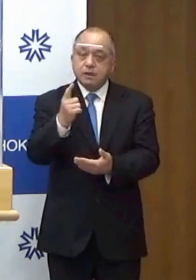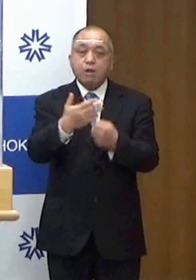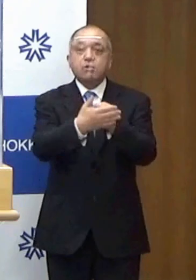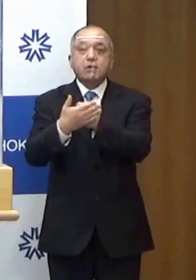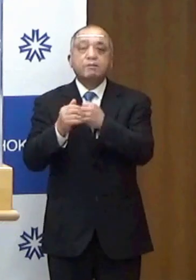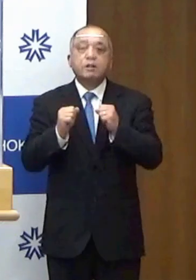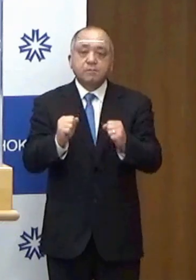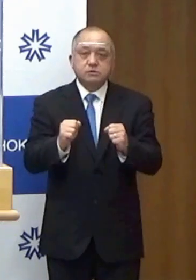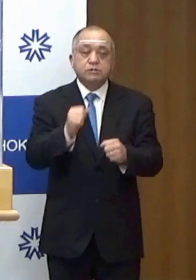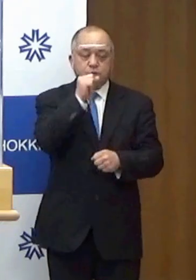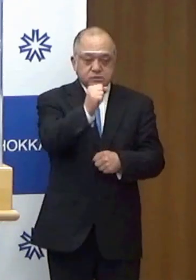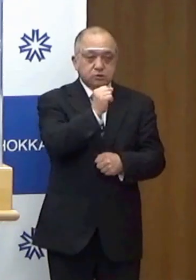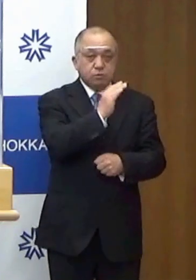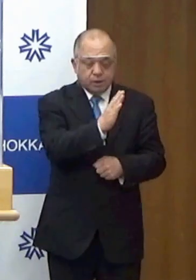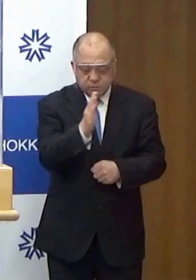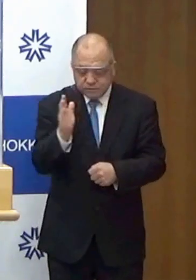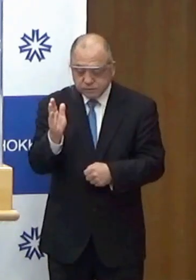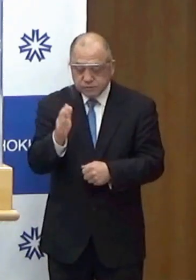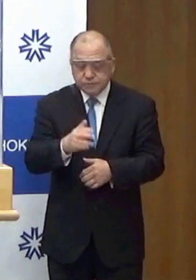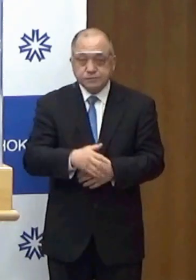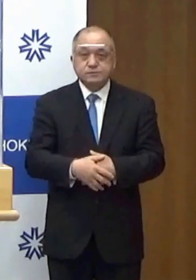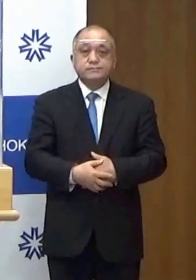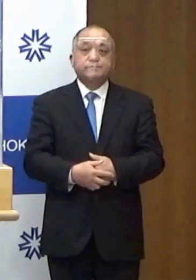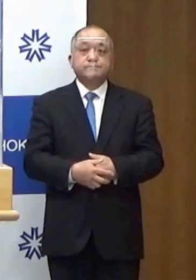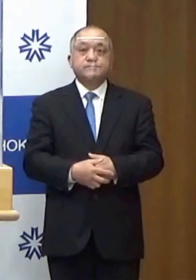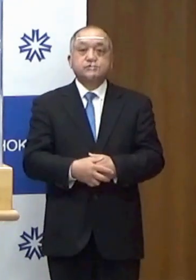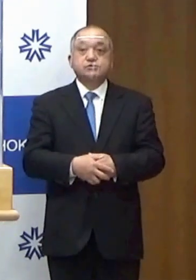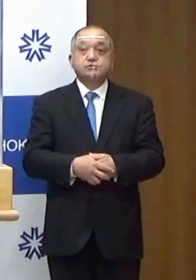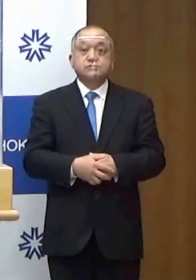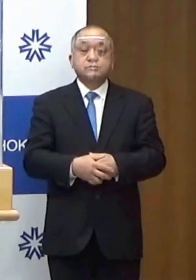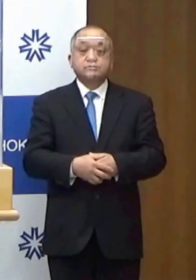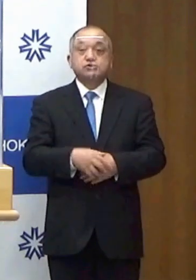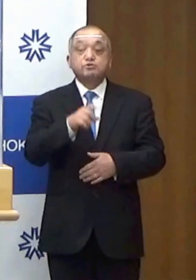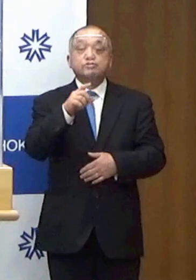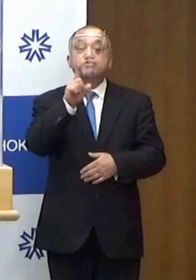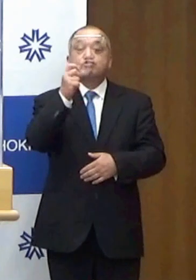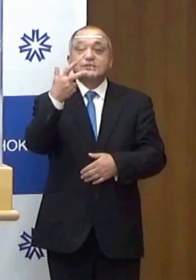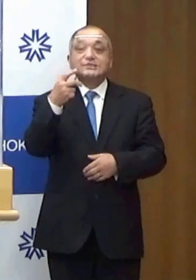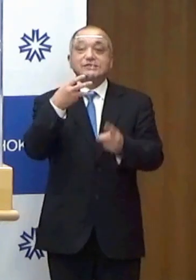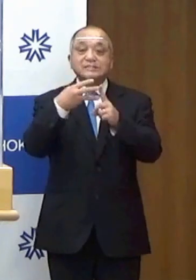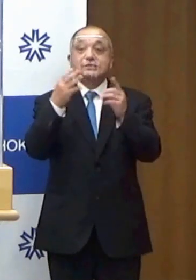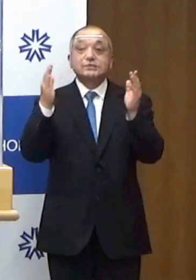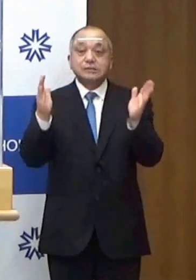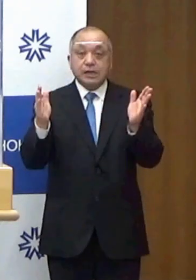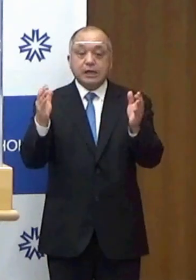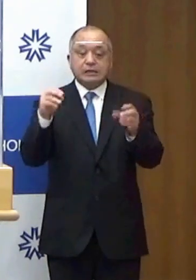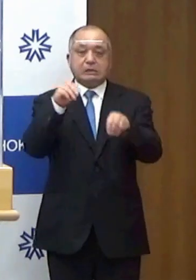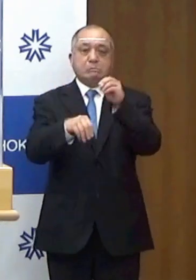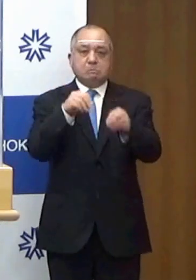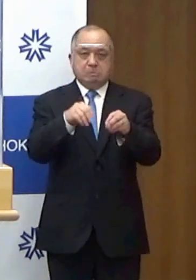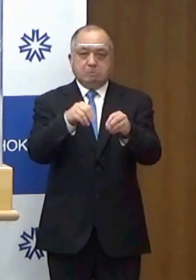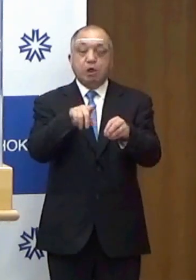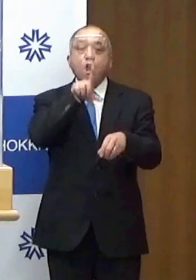ります。よろしくお願い申し上げます。17日間の選挙戦、高病原